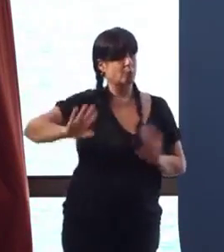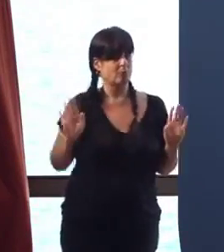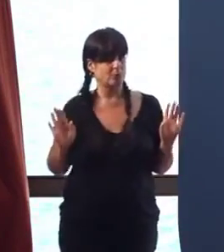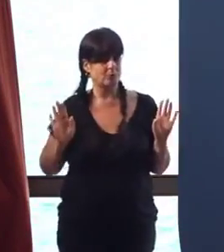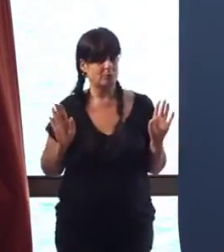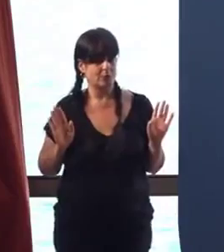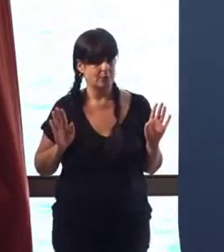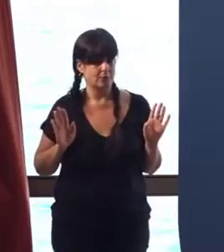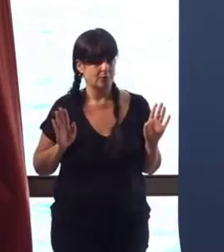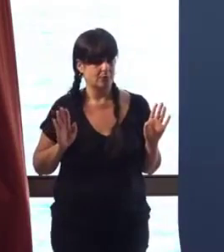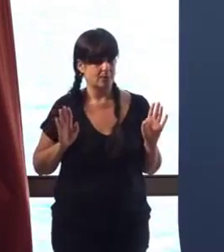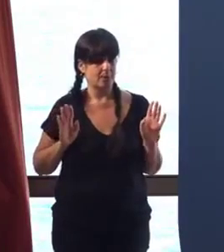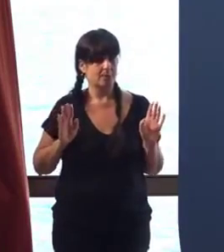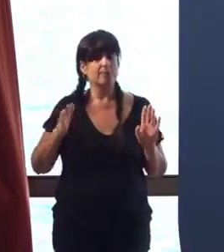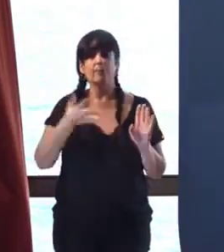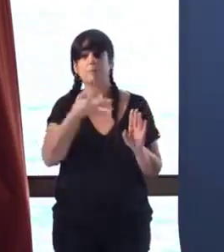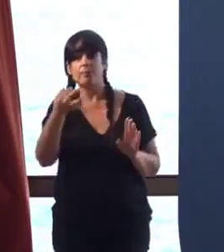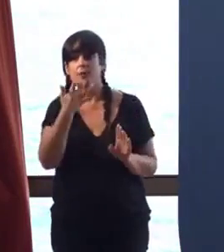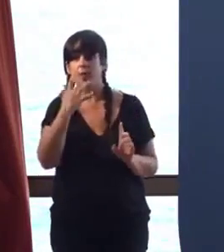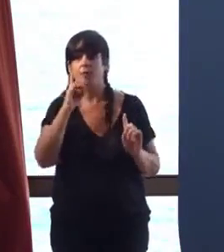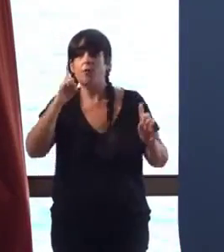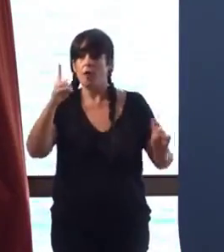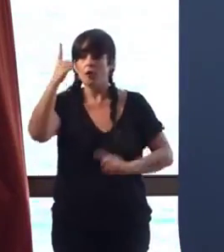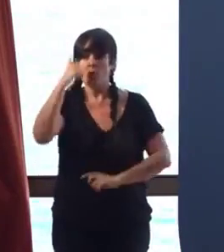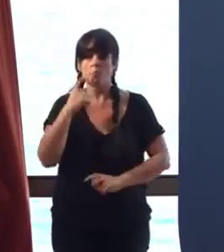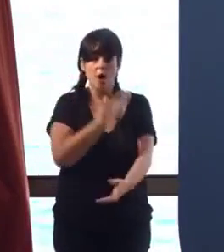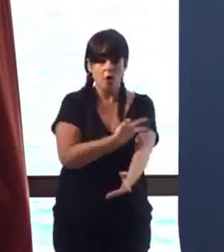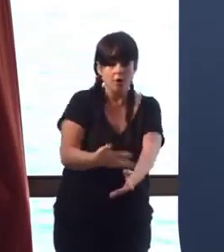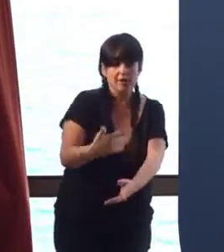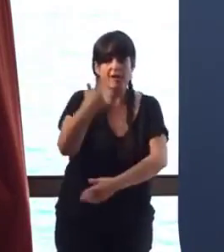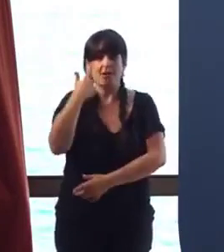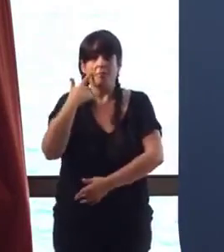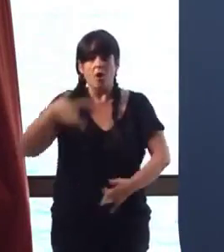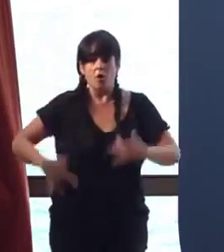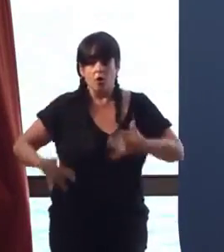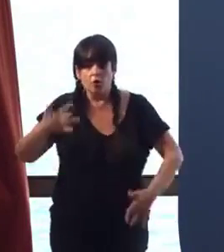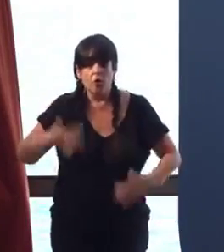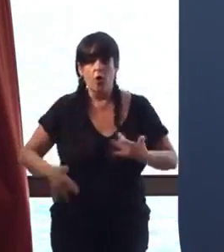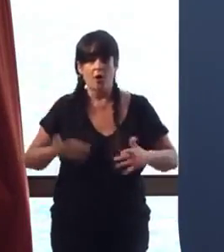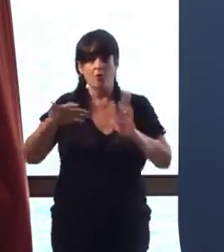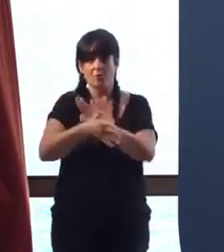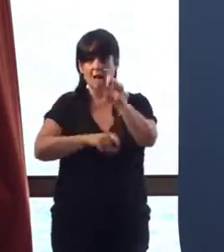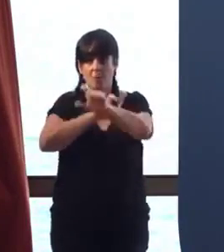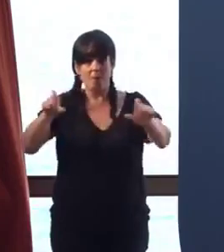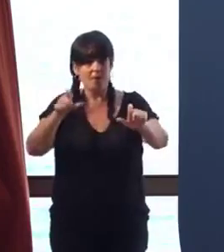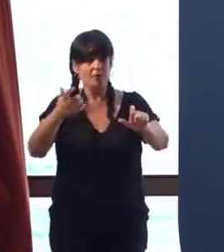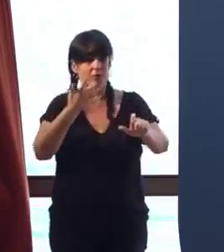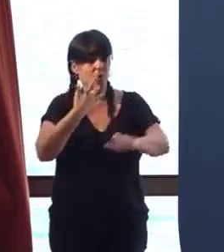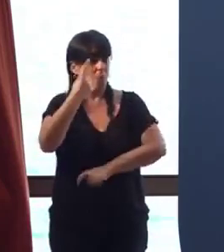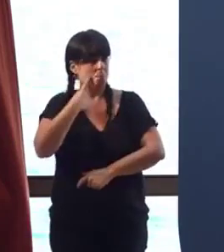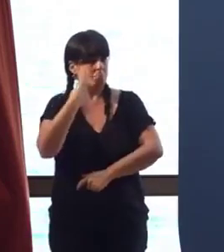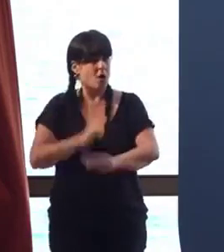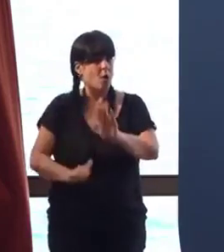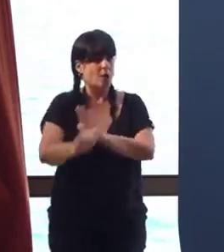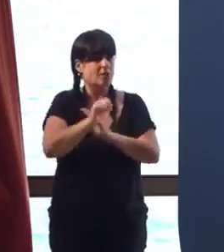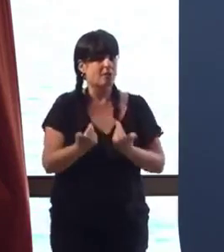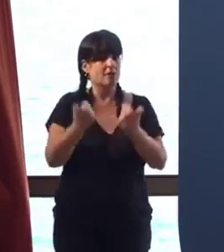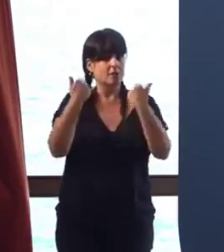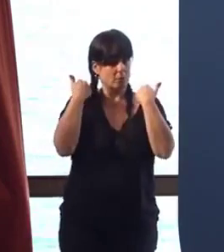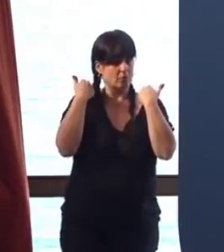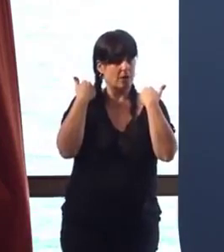Un señor que privatiza el banco de sangre o el banco de órganos. Un señor responsable de la estafa de las caisas galegas. O un señor